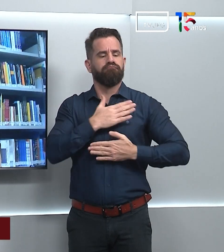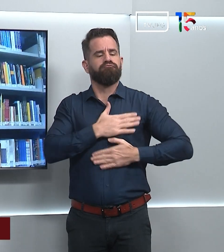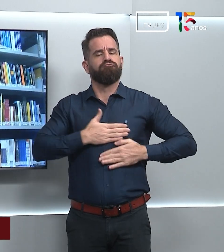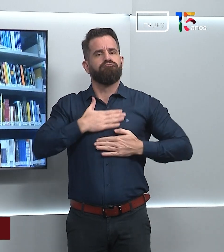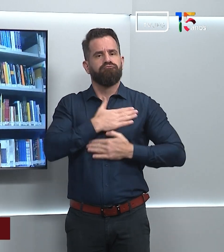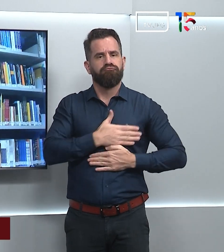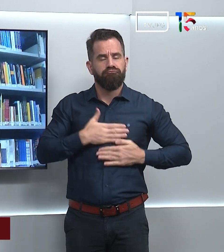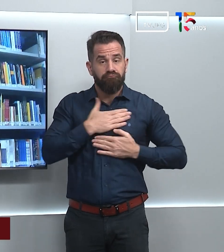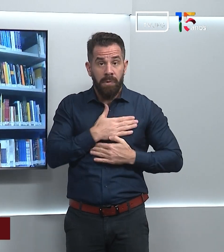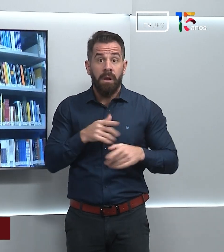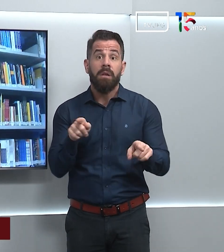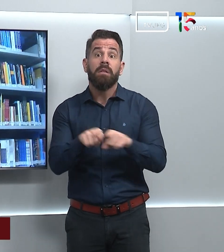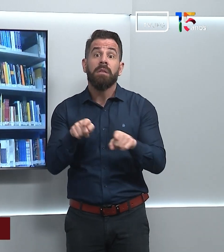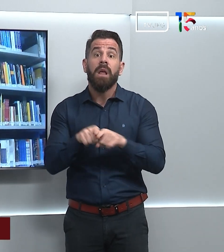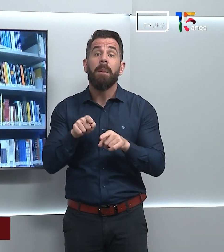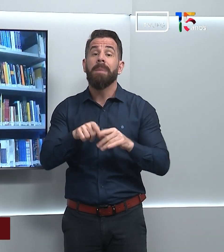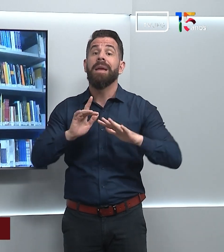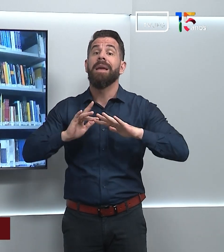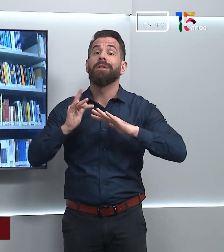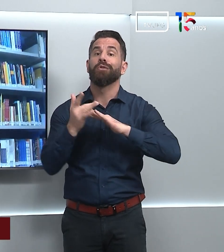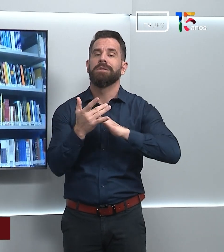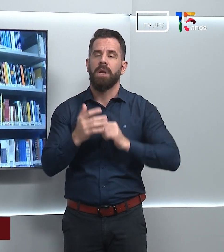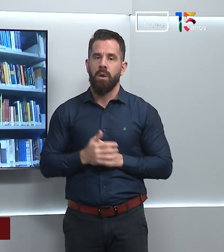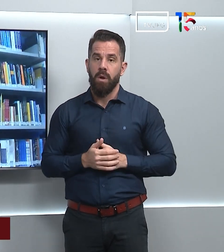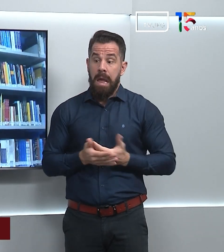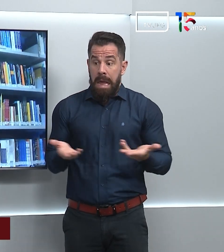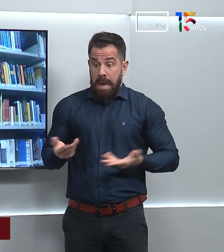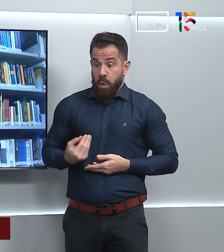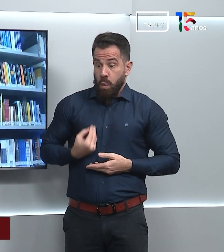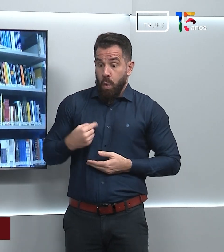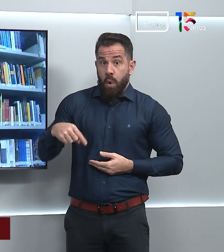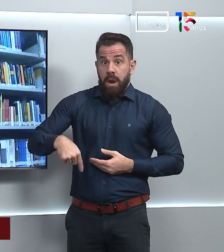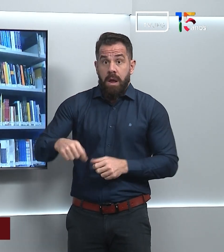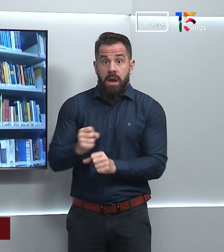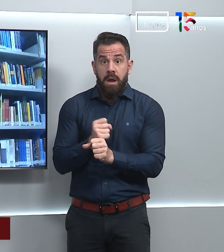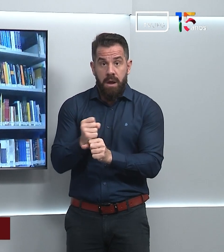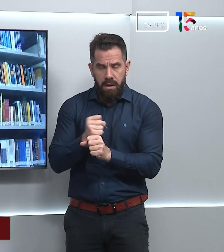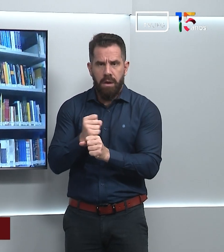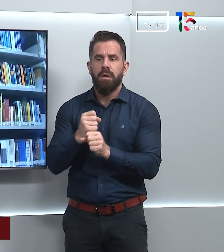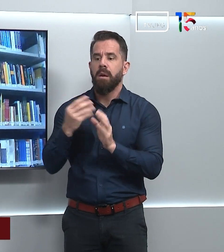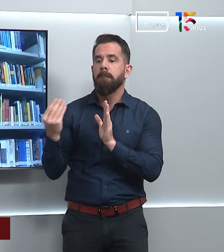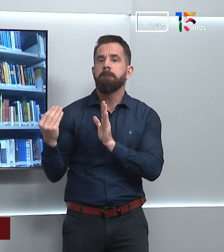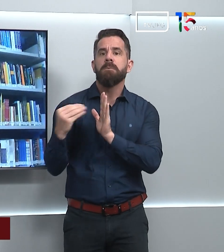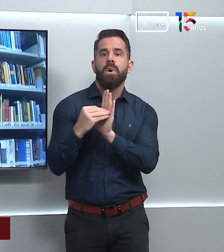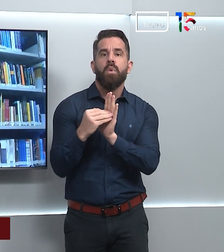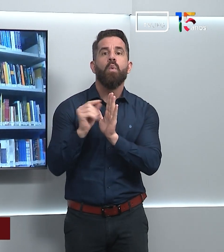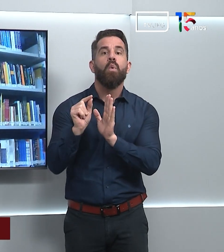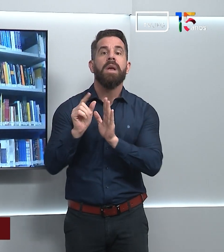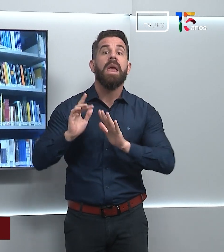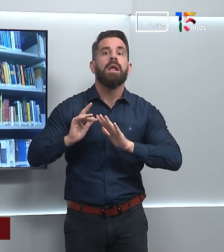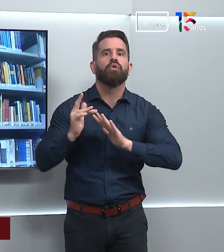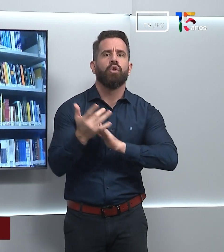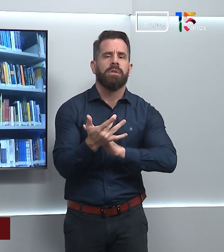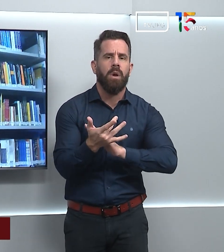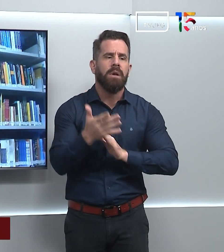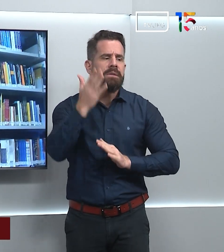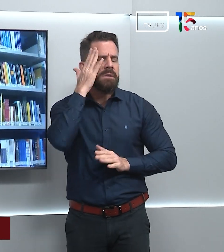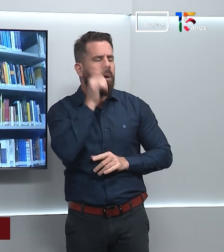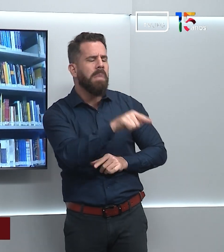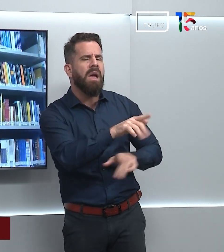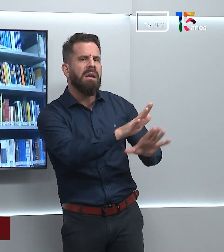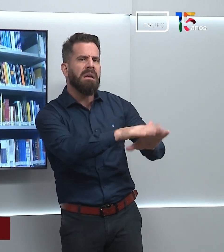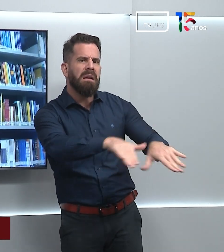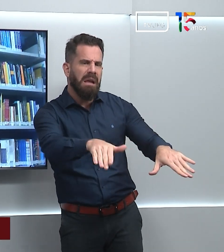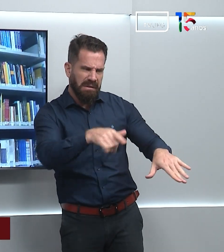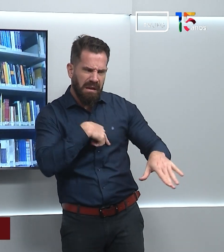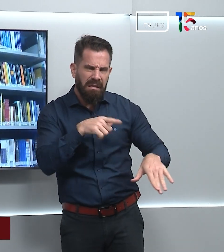redes sociais. Nesse ano, a gente atualizou esse modo de redes sociais para entender com que frequência crianças e adolescentes acessam